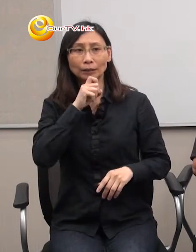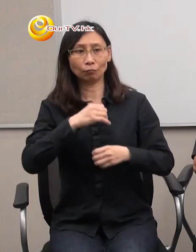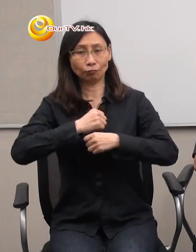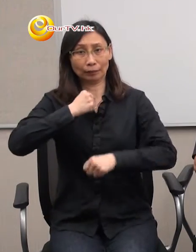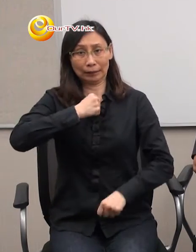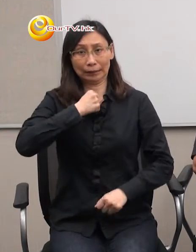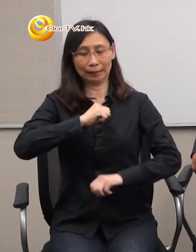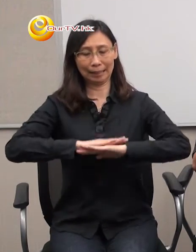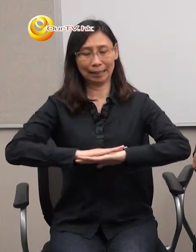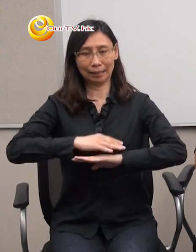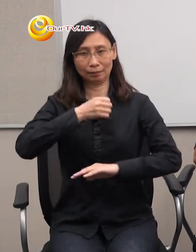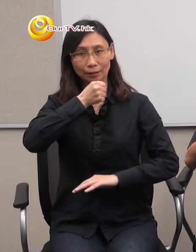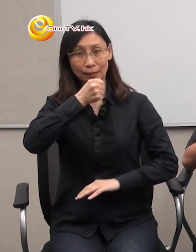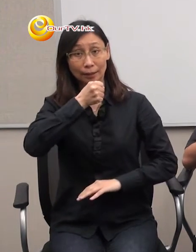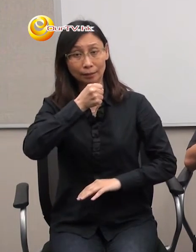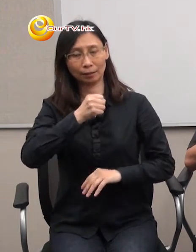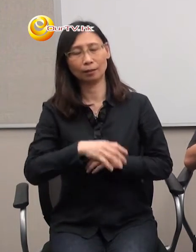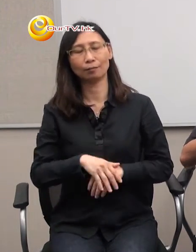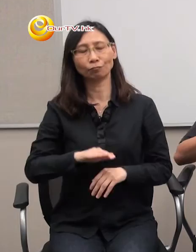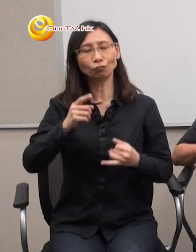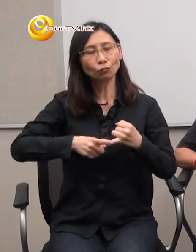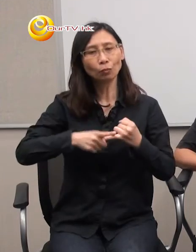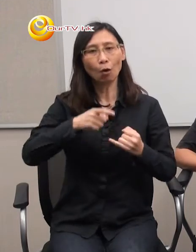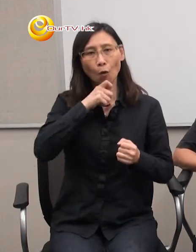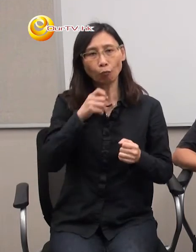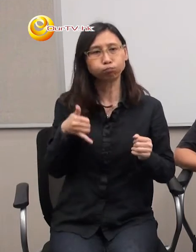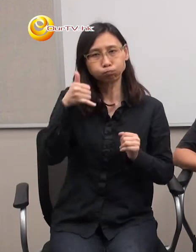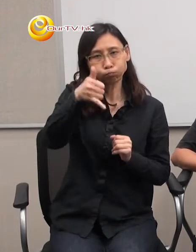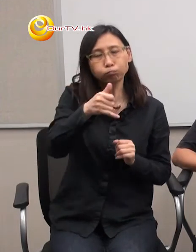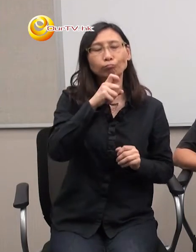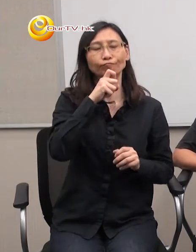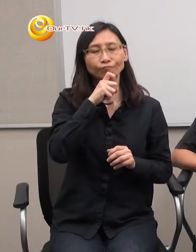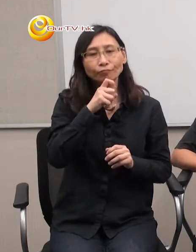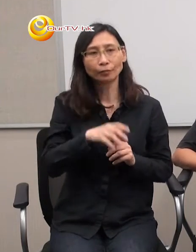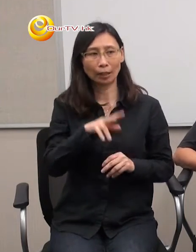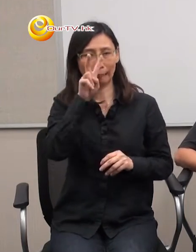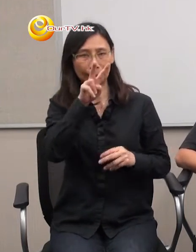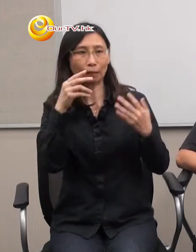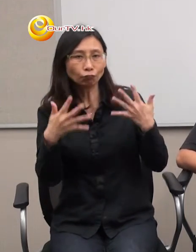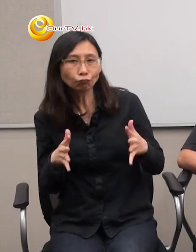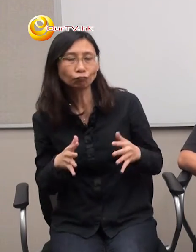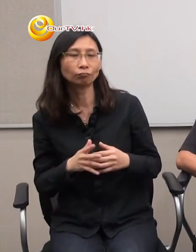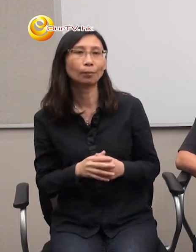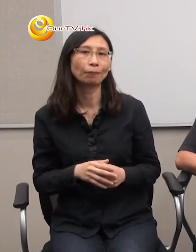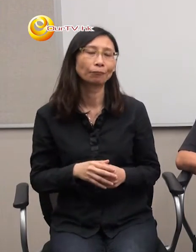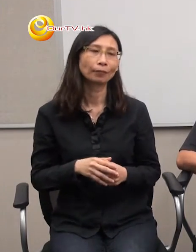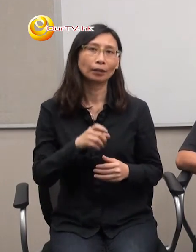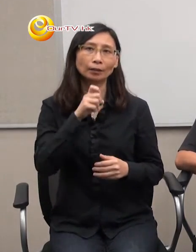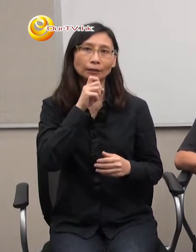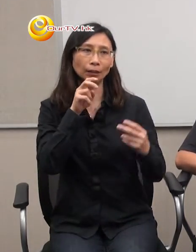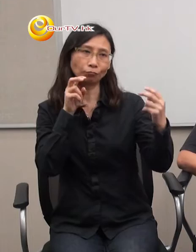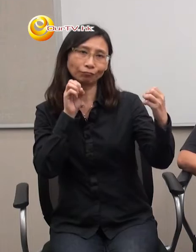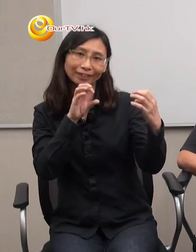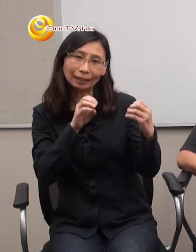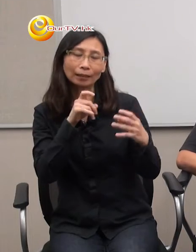啊。咁後屘我都入到，即係 你都上到去啦， 係啊！我上到去都見到佢，當面我都同佢即係有